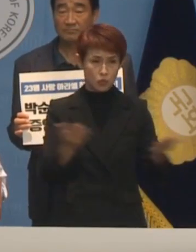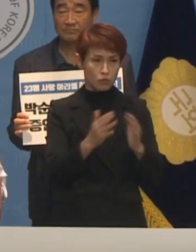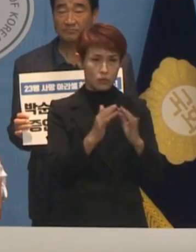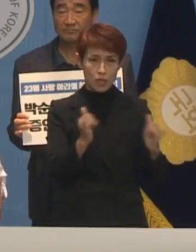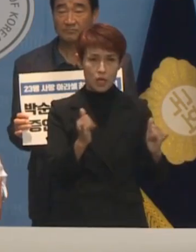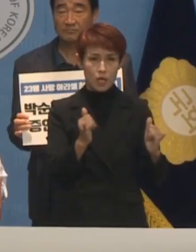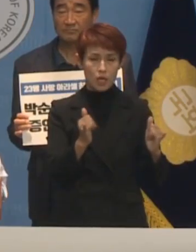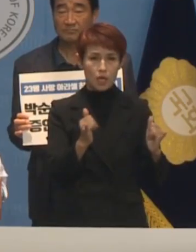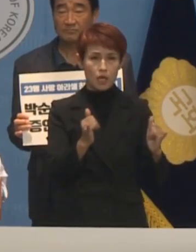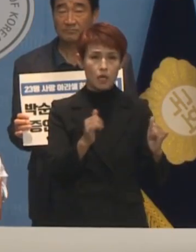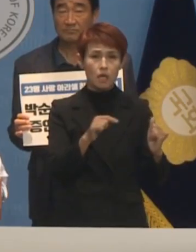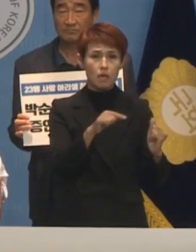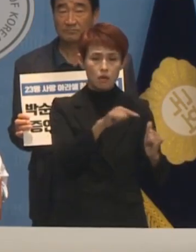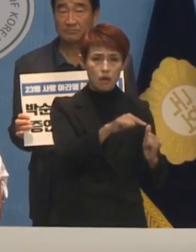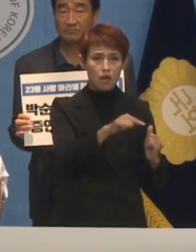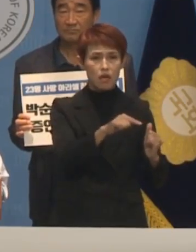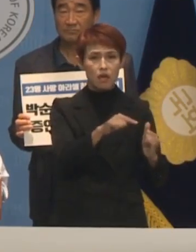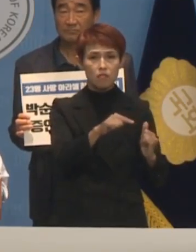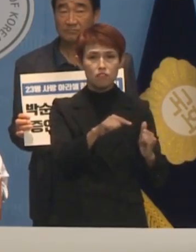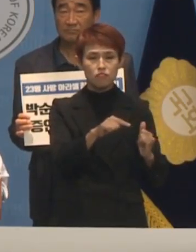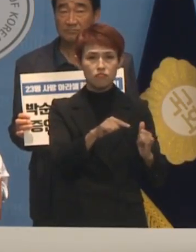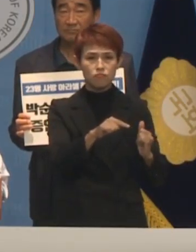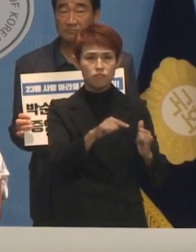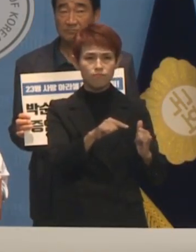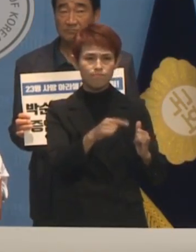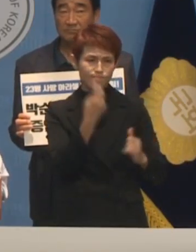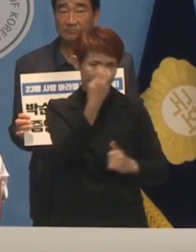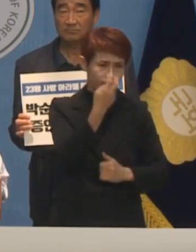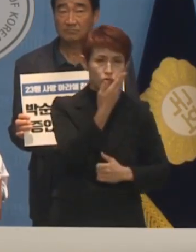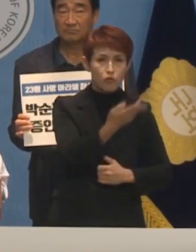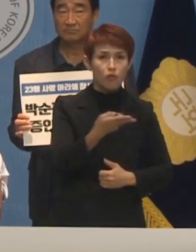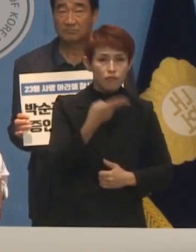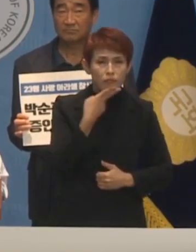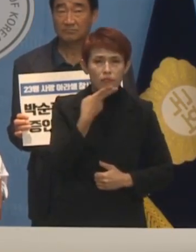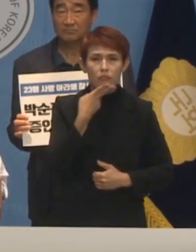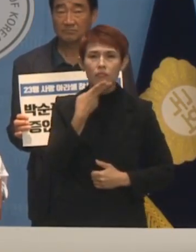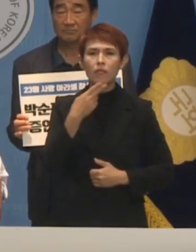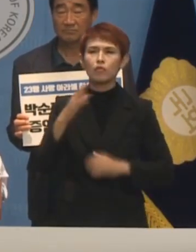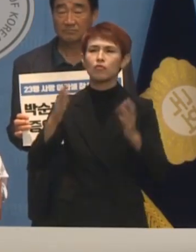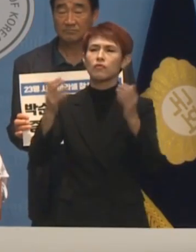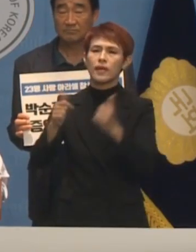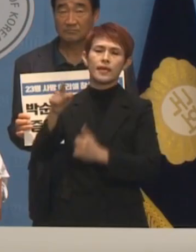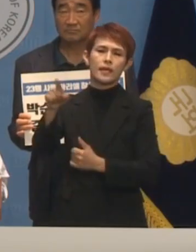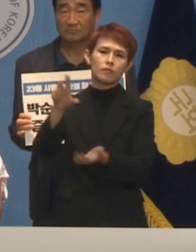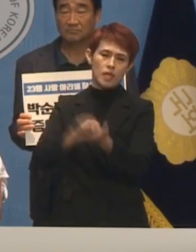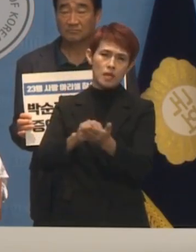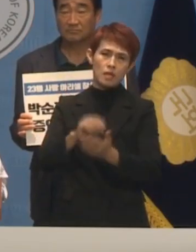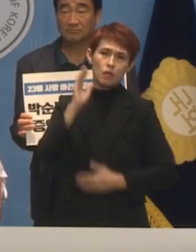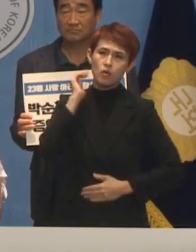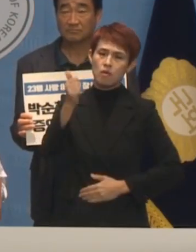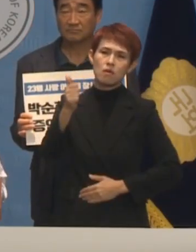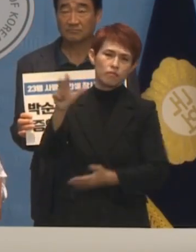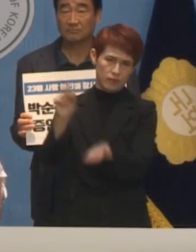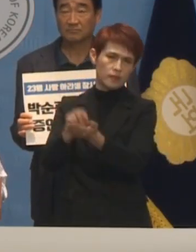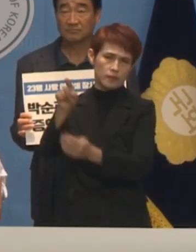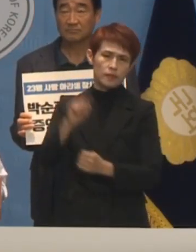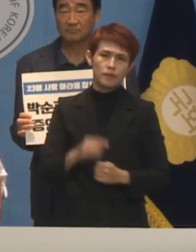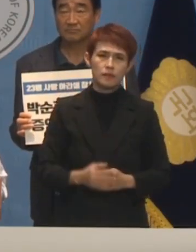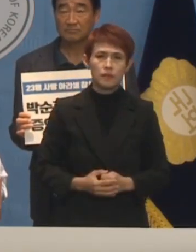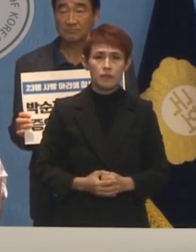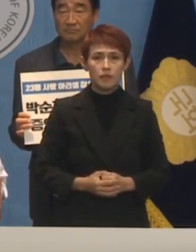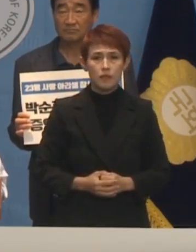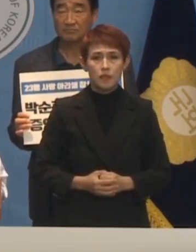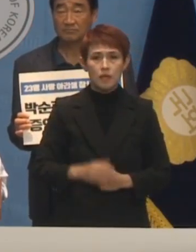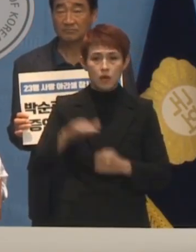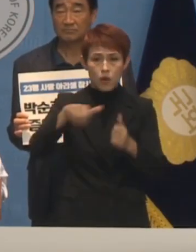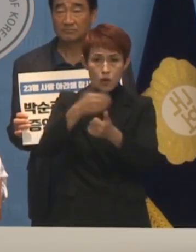야박한 이 사회의 무심함과 그 분노에 울분이 대통령과 국회로 이제 향할 것입니다.